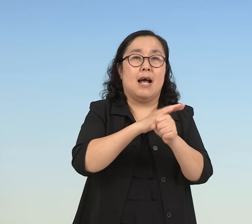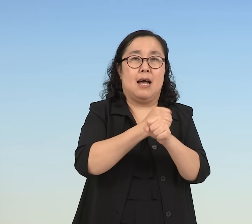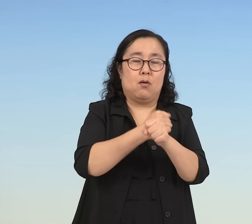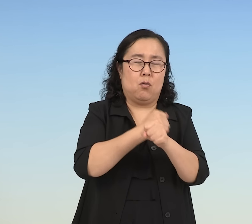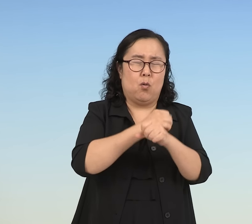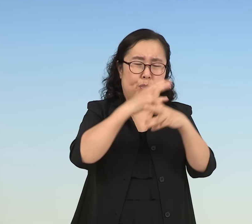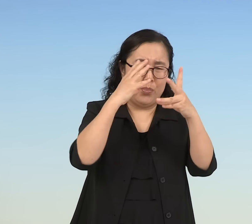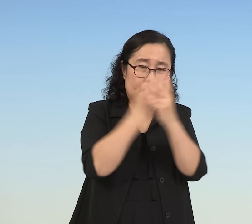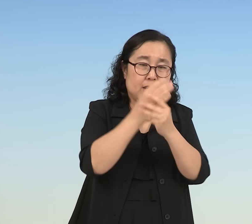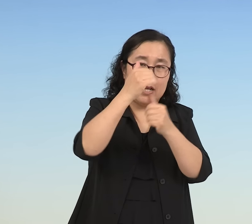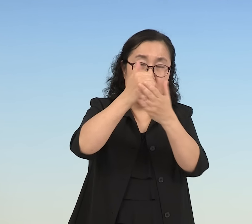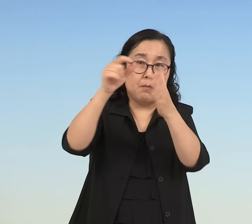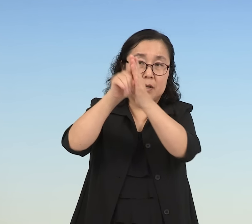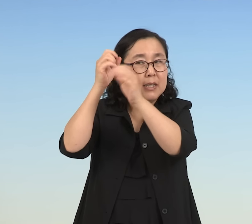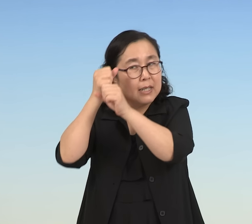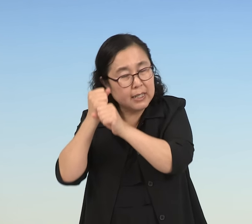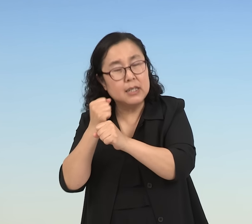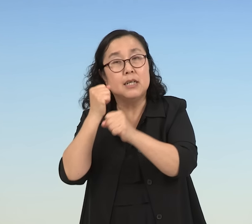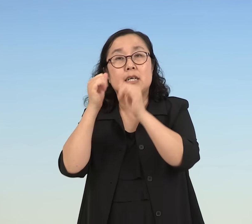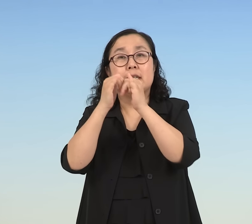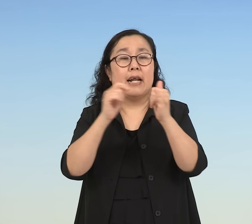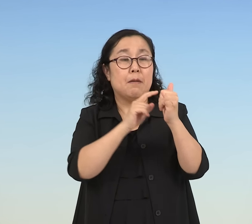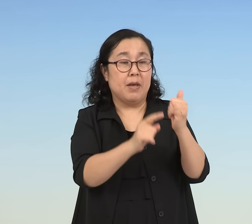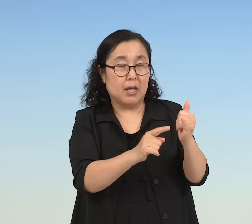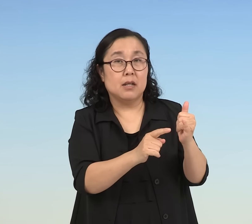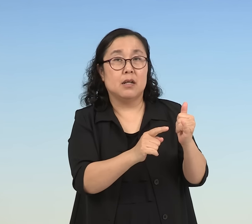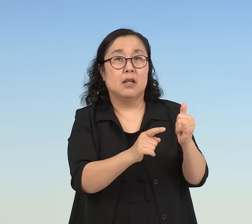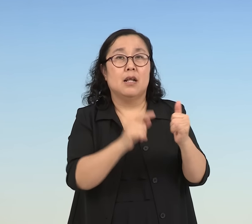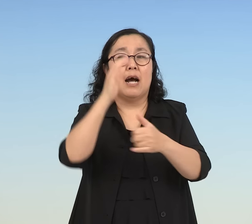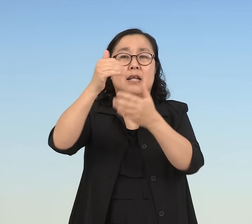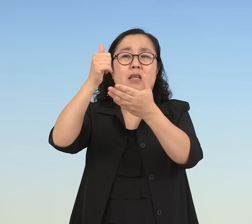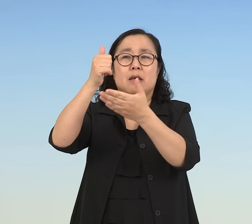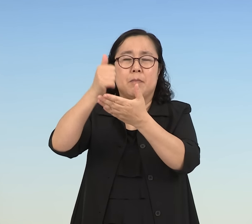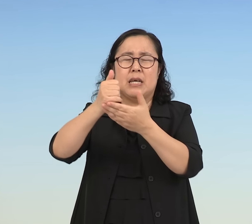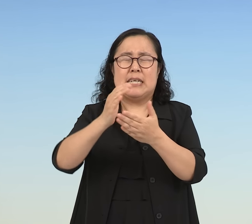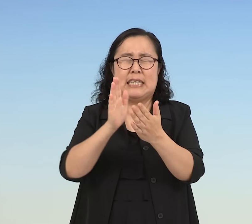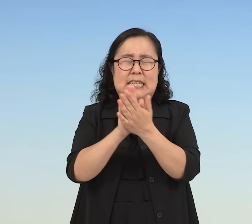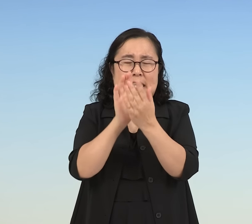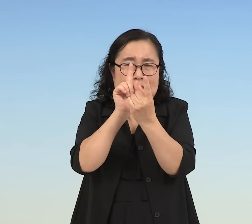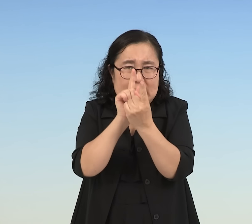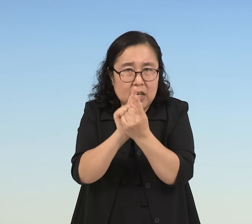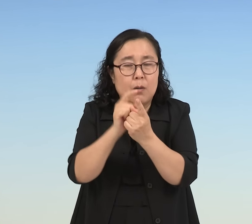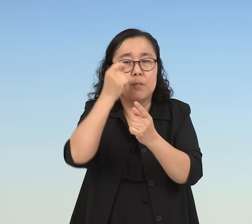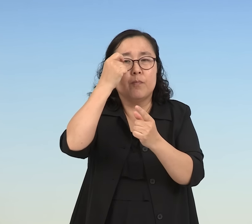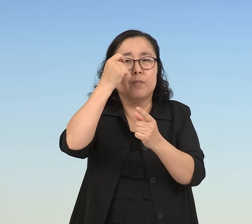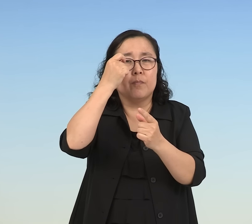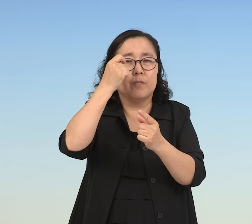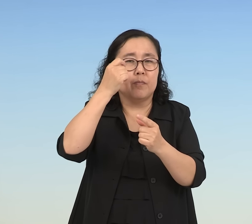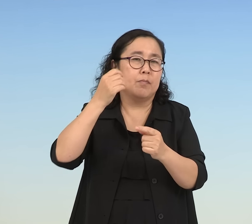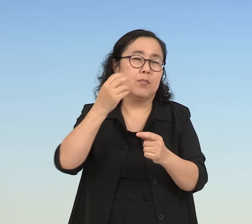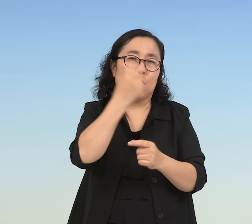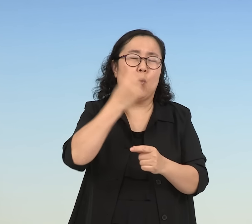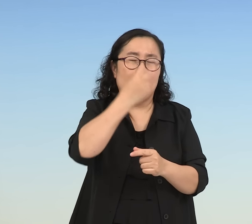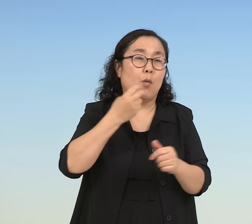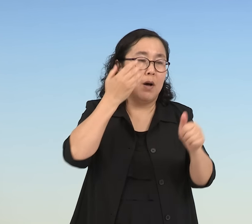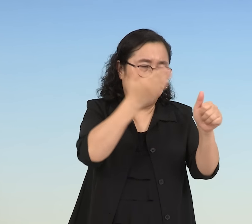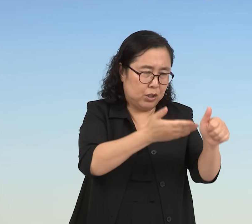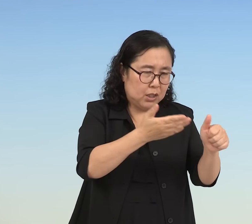놀라운 파카드, 절망한 한나를 기억하시고 돌봐주시는 것처럼 이런 일이 일어나고 있다는